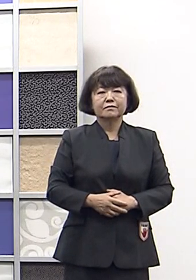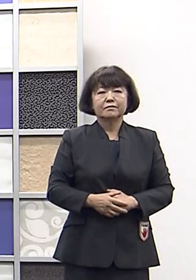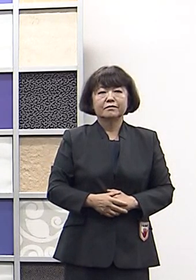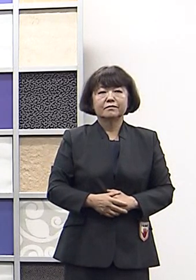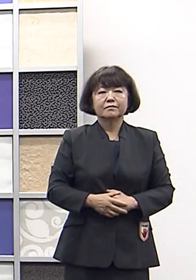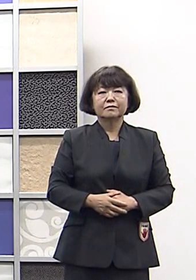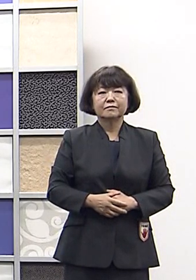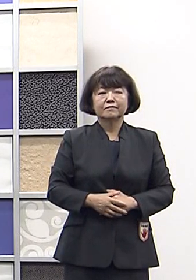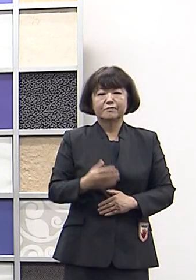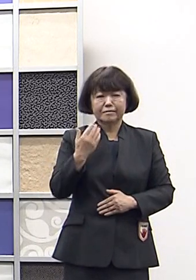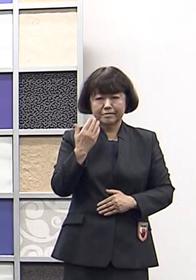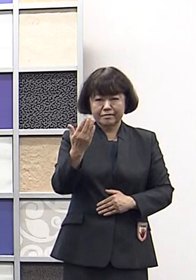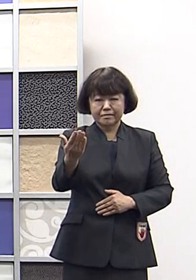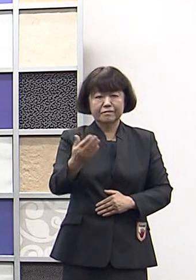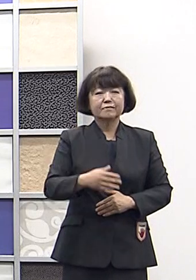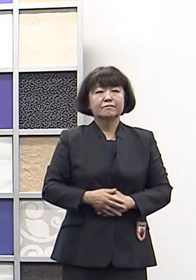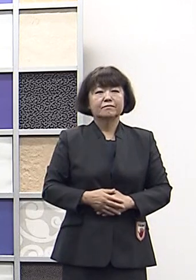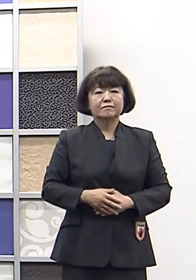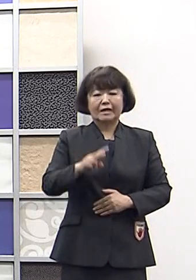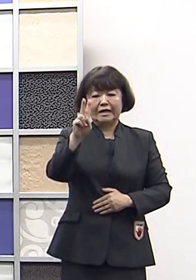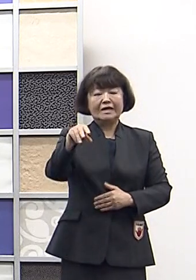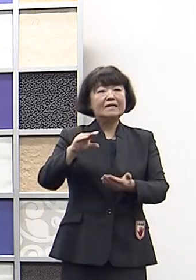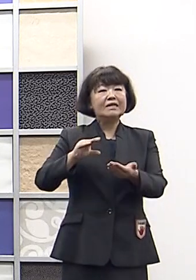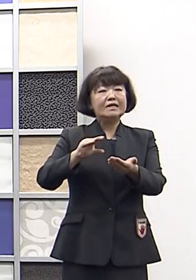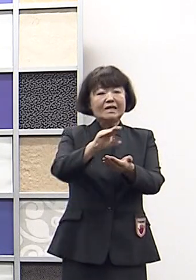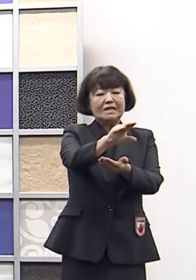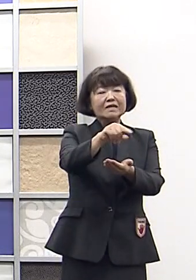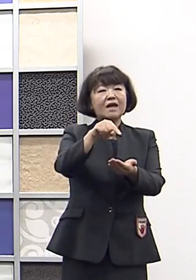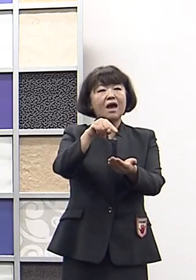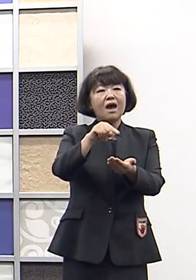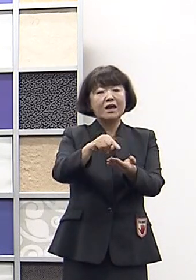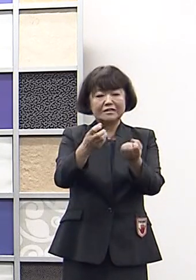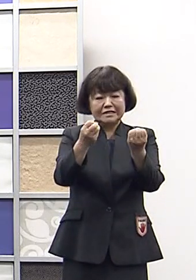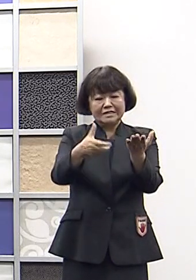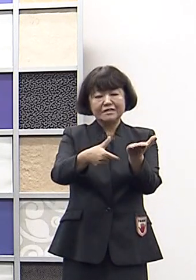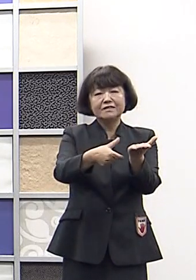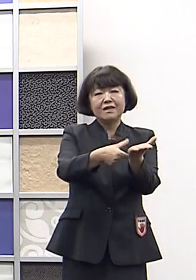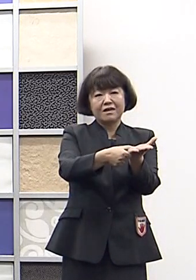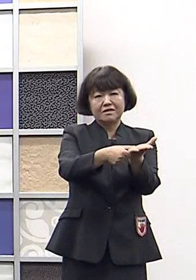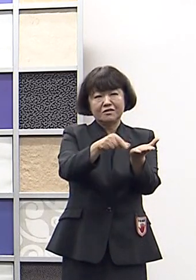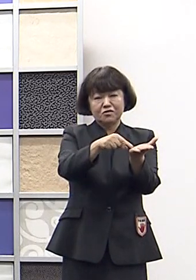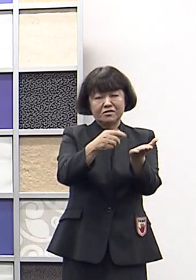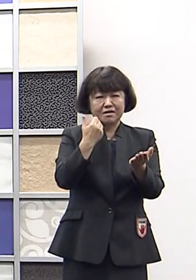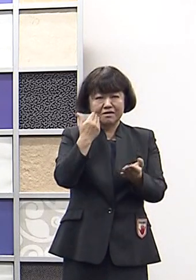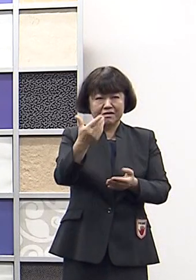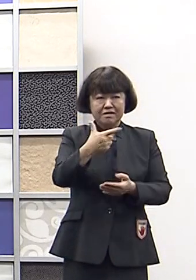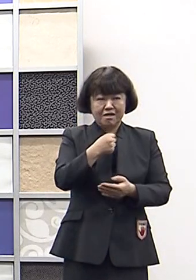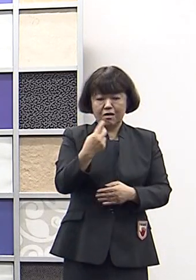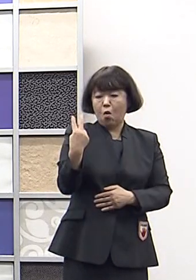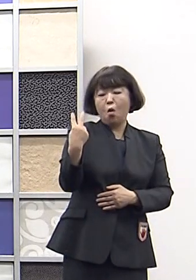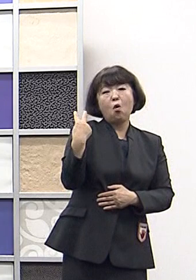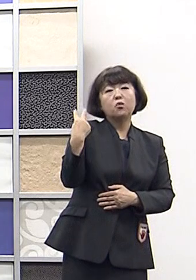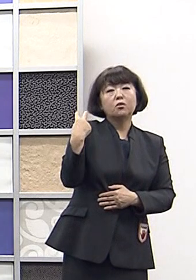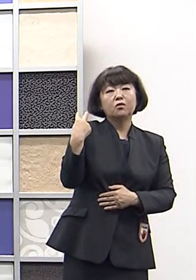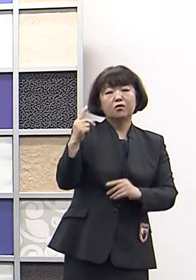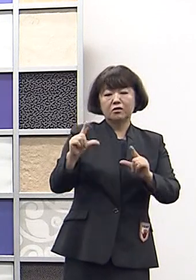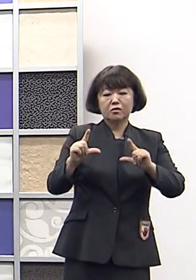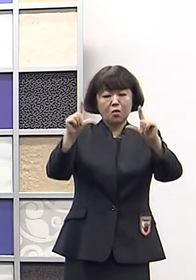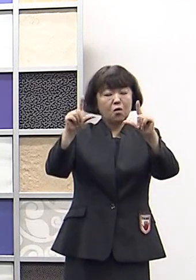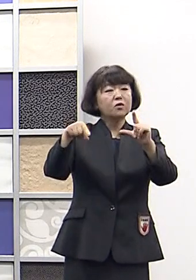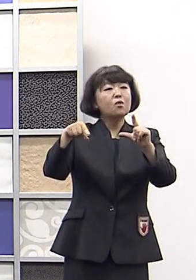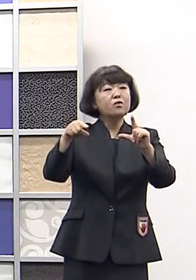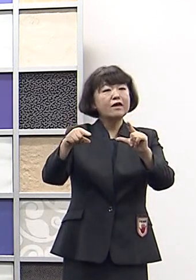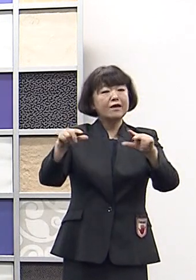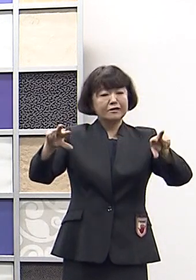何度も申し訳ありません。このリニアの新駅についてお伺いしたいんですけれども、おととい都内でシンポジウムが開かれてい